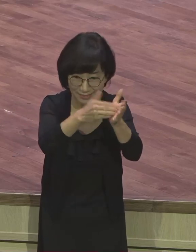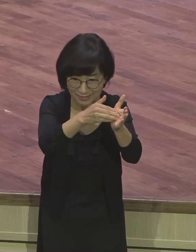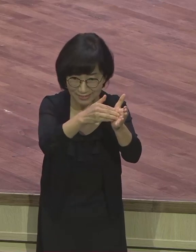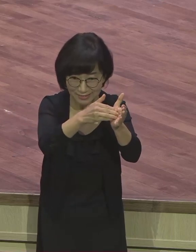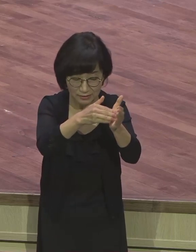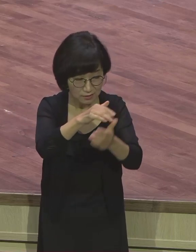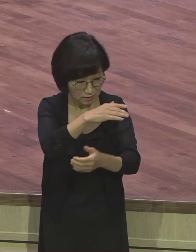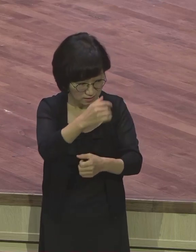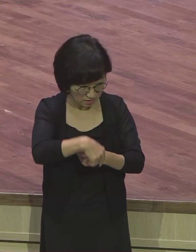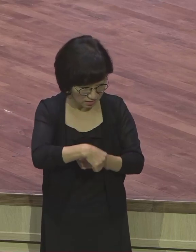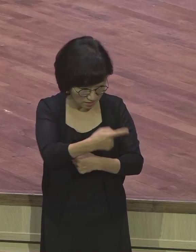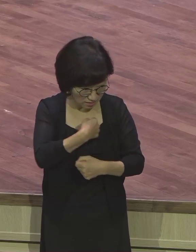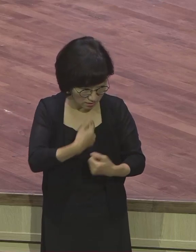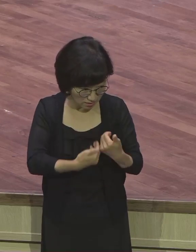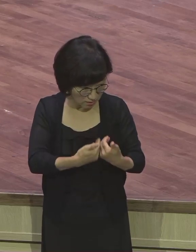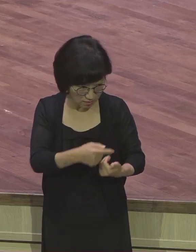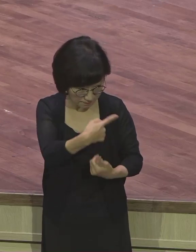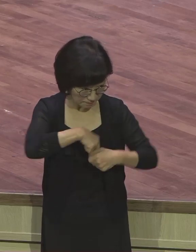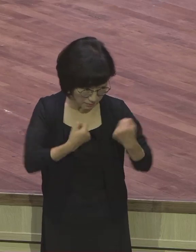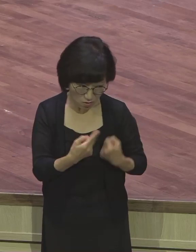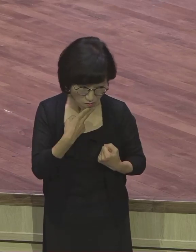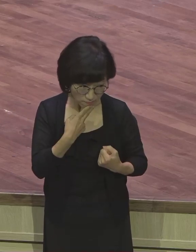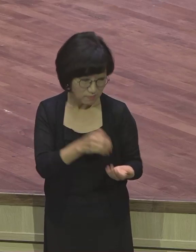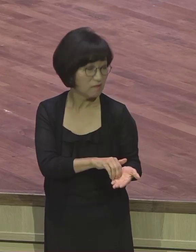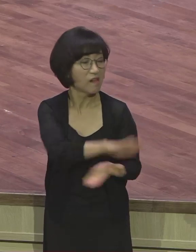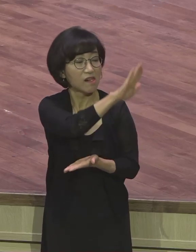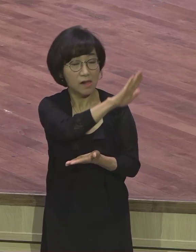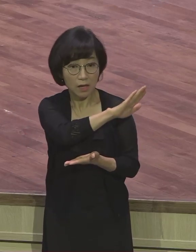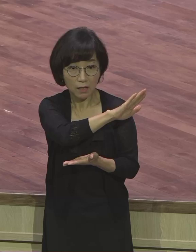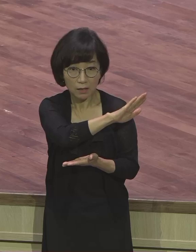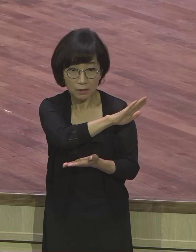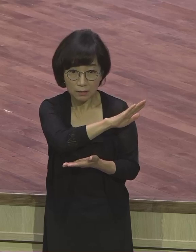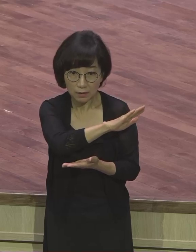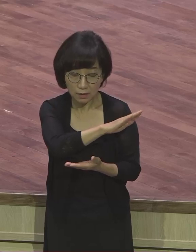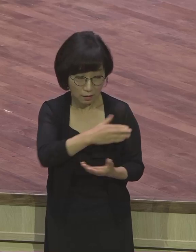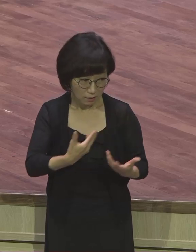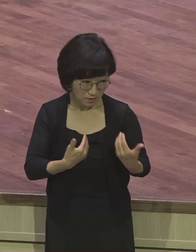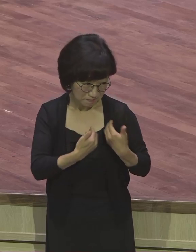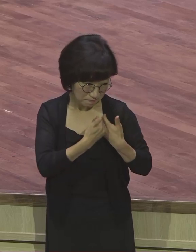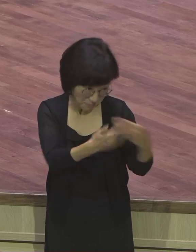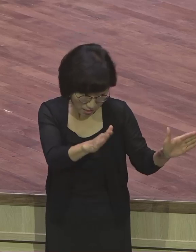네 마음대로 네 말 안 듣는다고? 그 사람 상처를 줘?